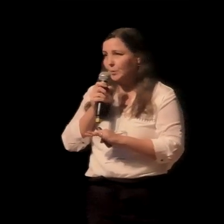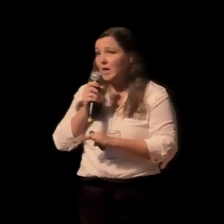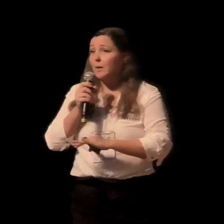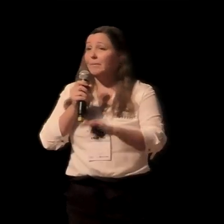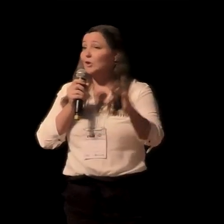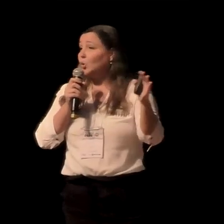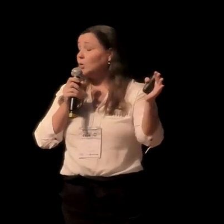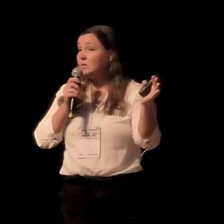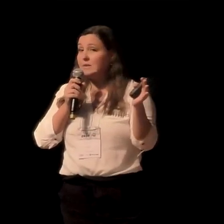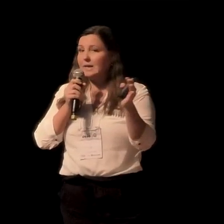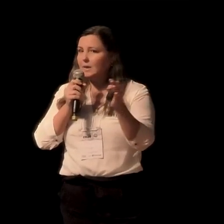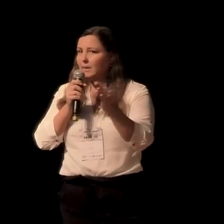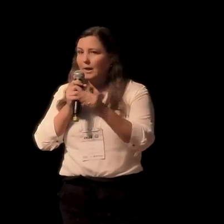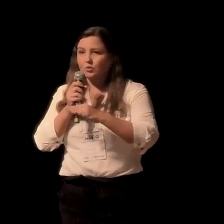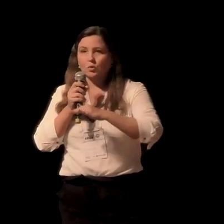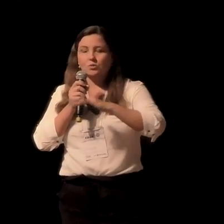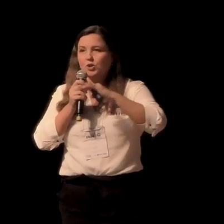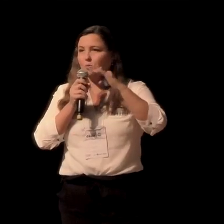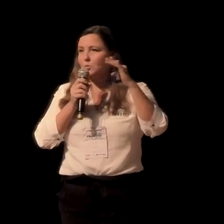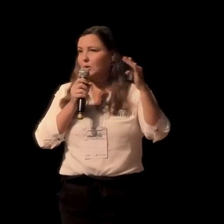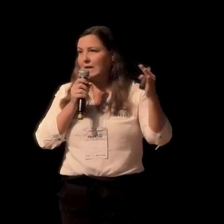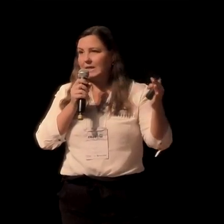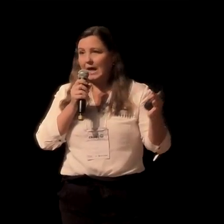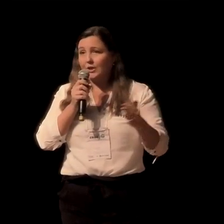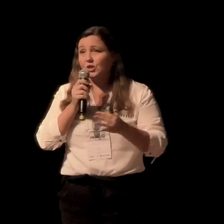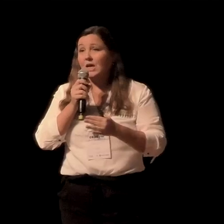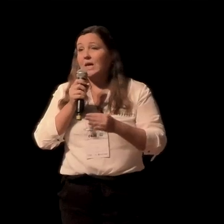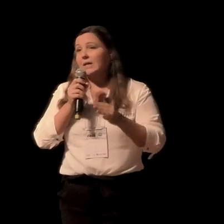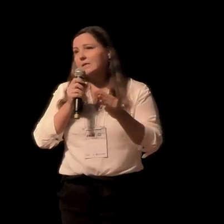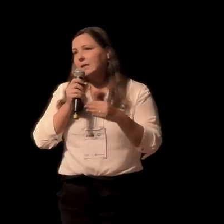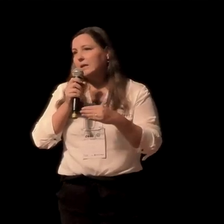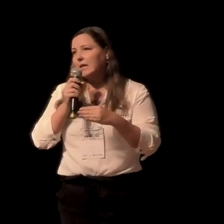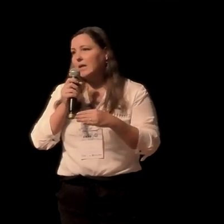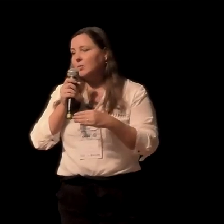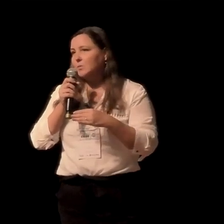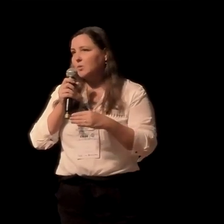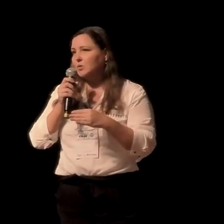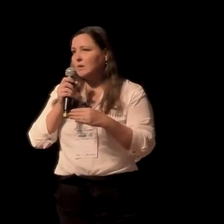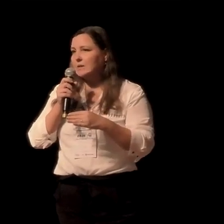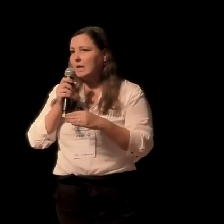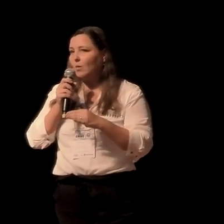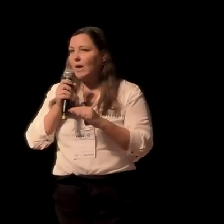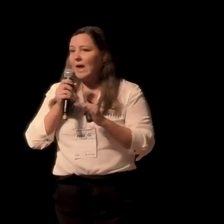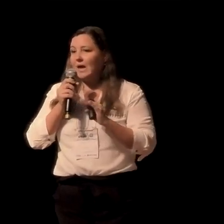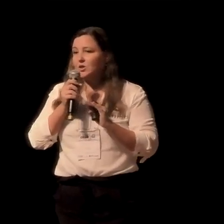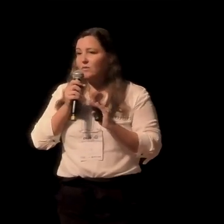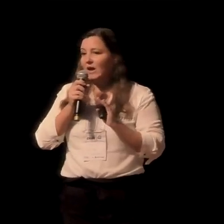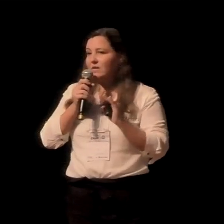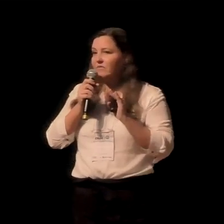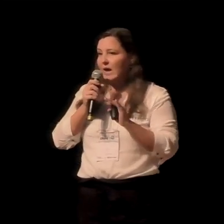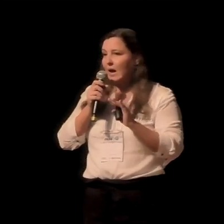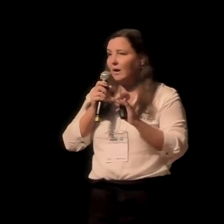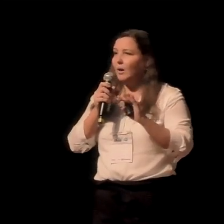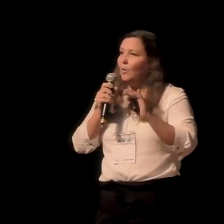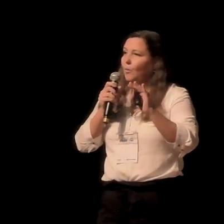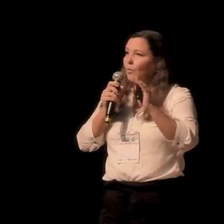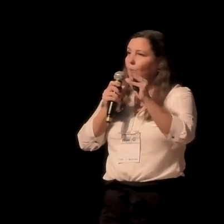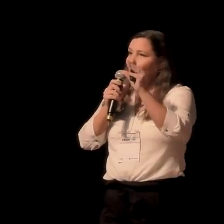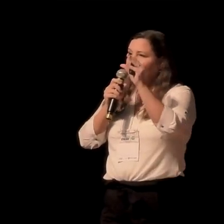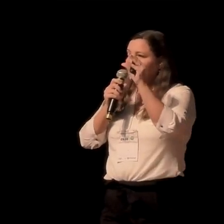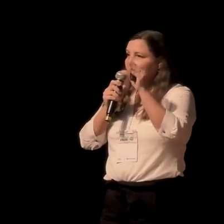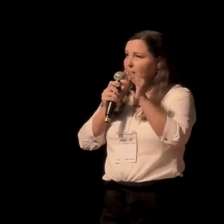de inverno para todos esses segmentos todos os tipos de modalidade e a Secretaria Municipal de Educação ela só vai enviar